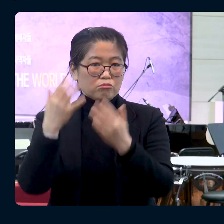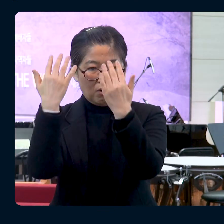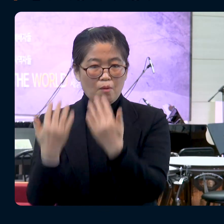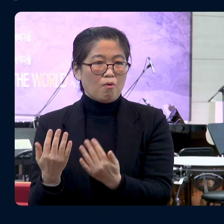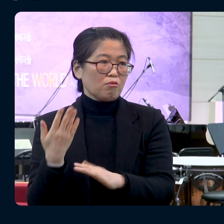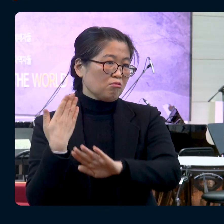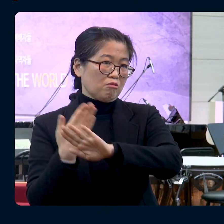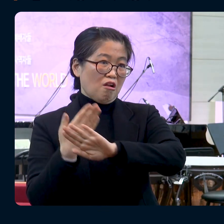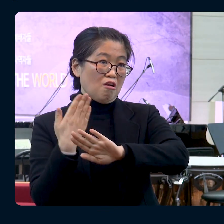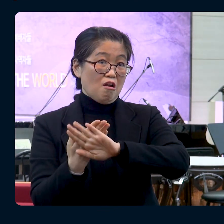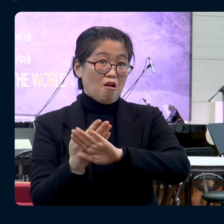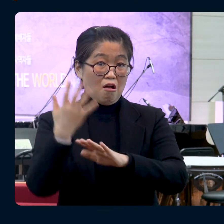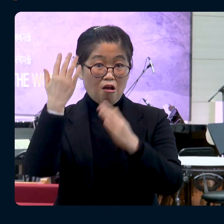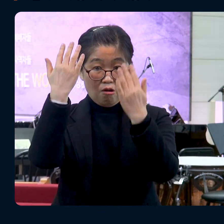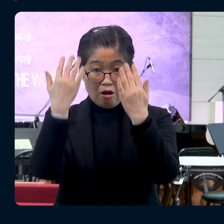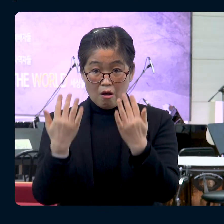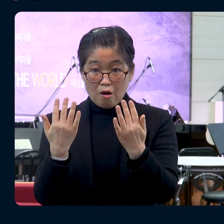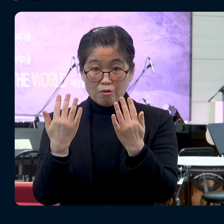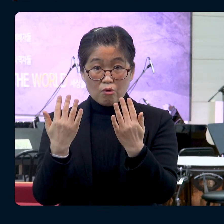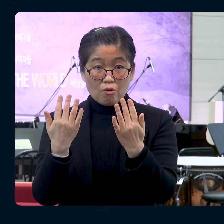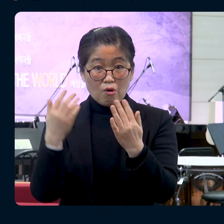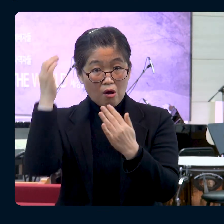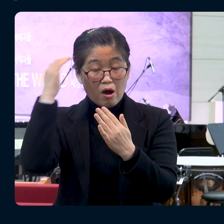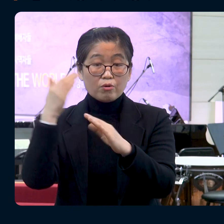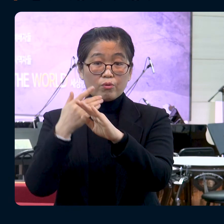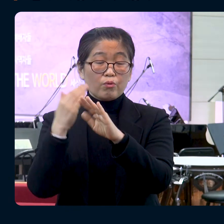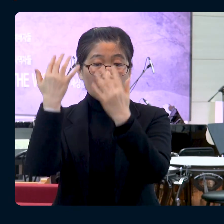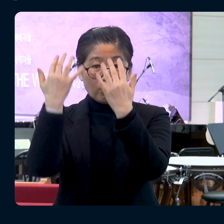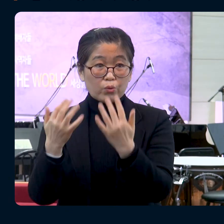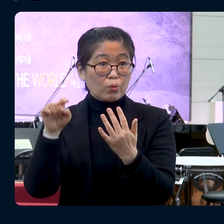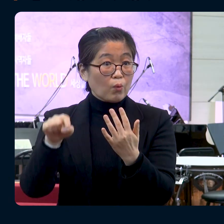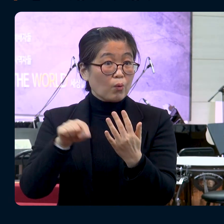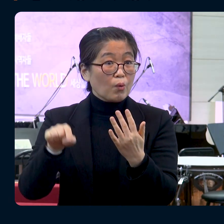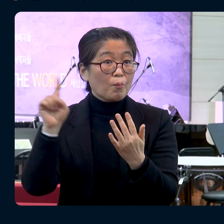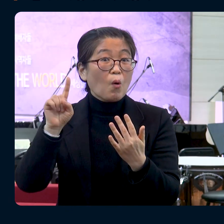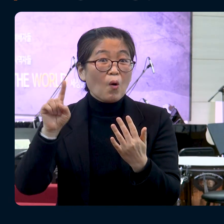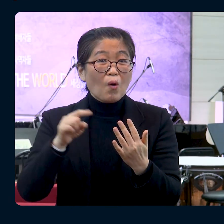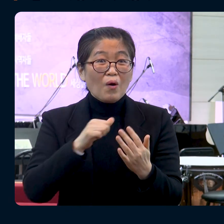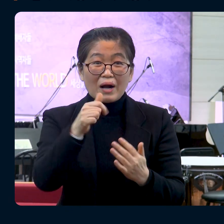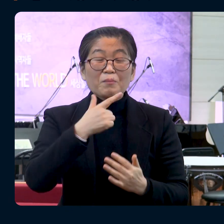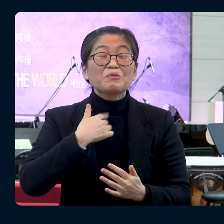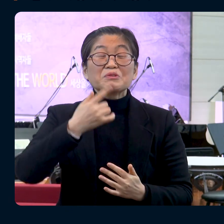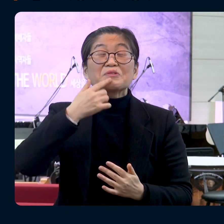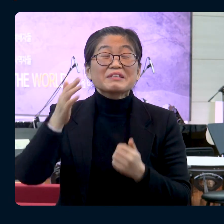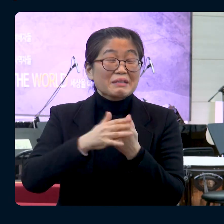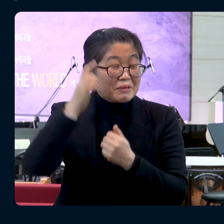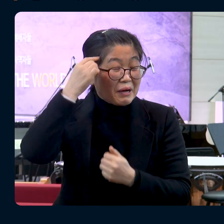교도소하고 달라요. 여러분, 한국 교도소는 어떻습니까? 안 가봤으니까 잘 모르시겠지만,